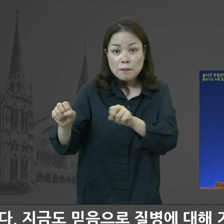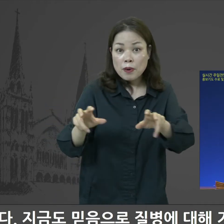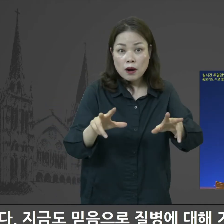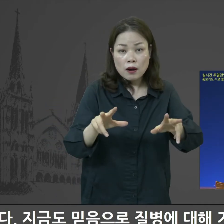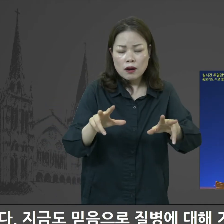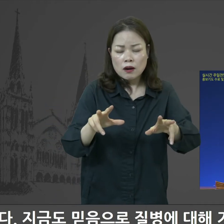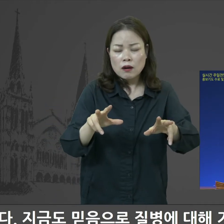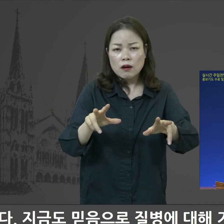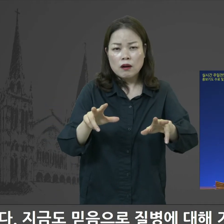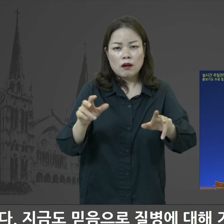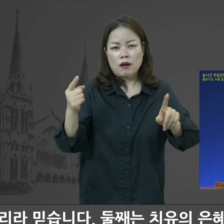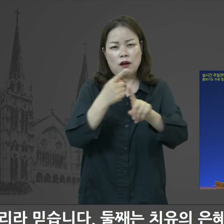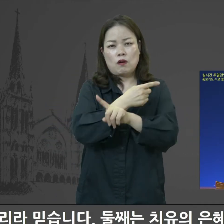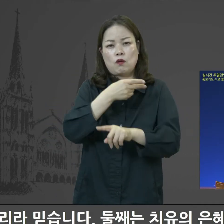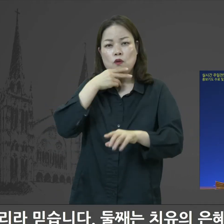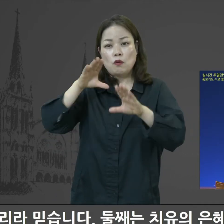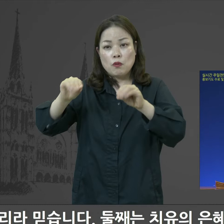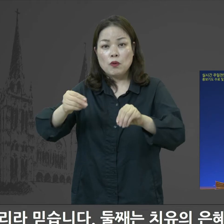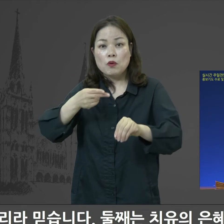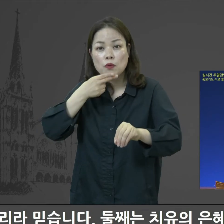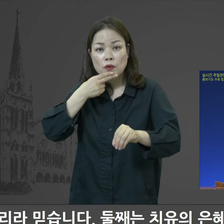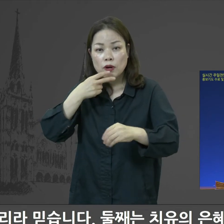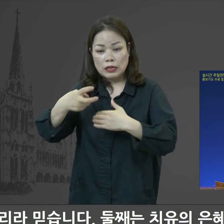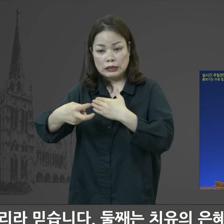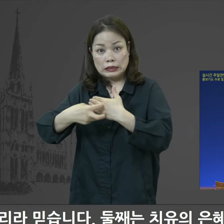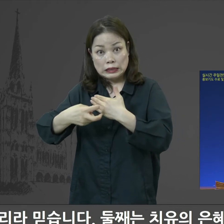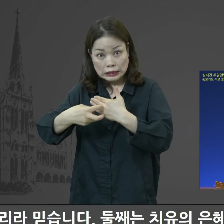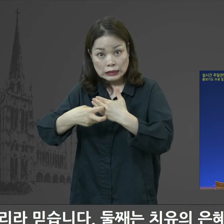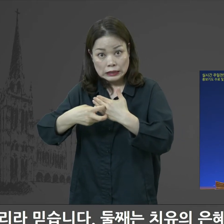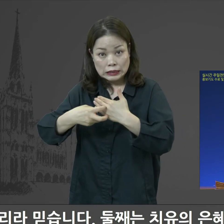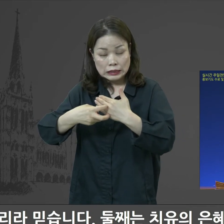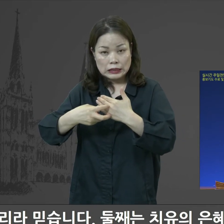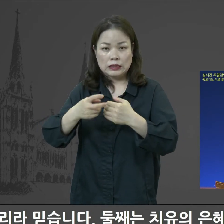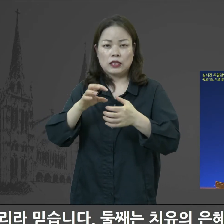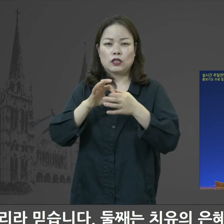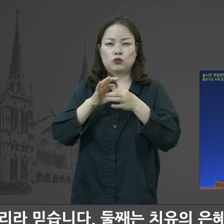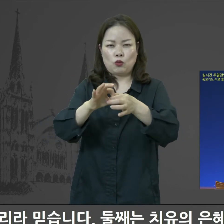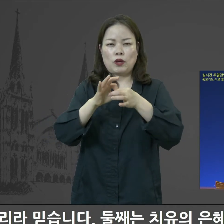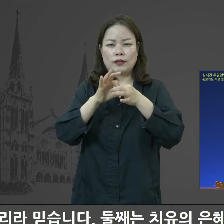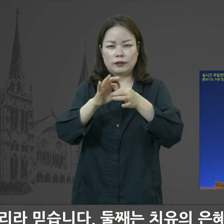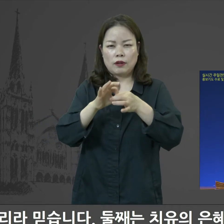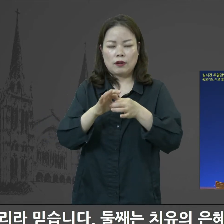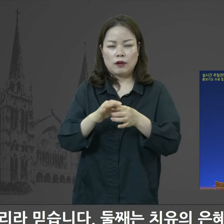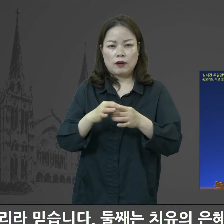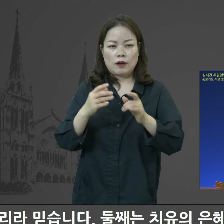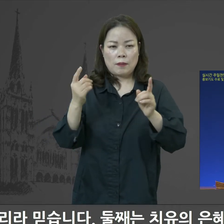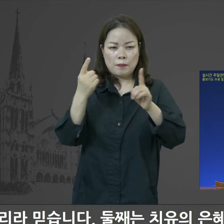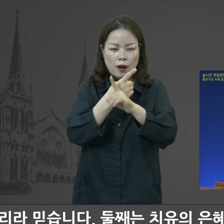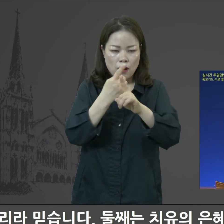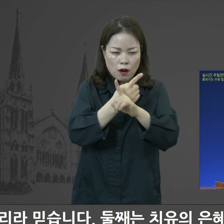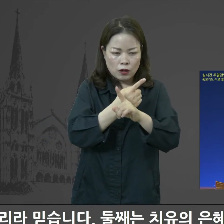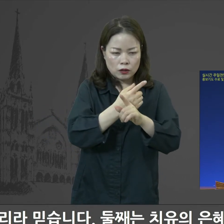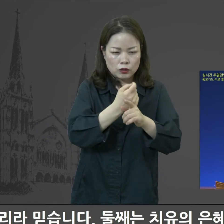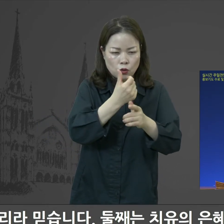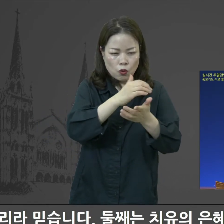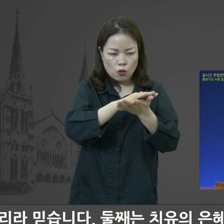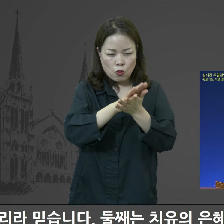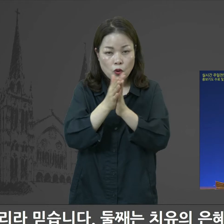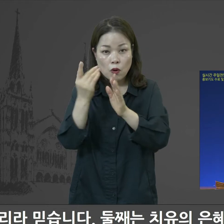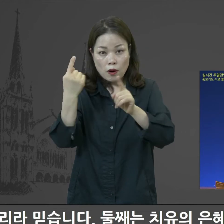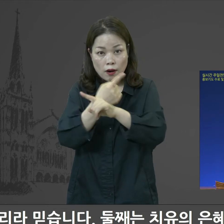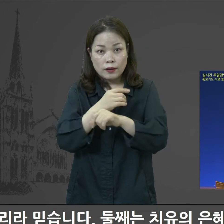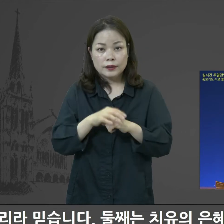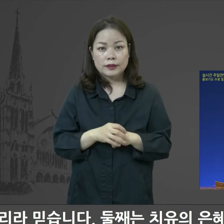즉각적으로 낫지는 않더라도 의학의 도움을 받으며 서서히 호전되는 것입니다. 여러분,